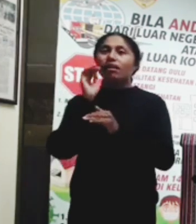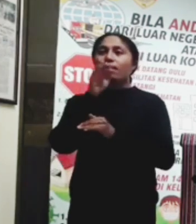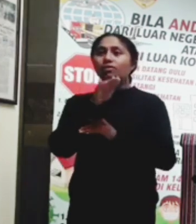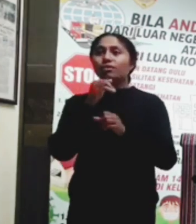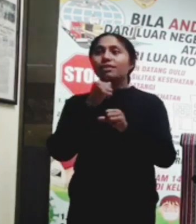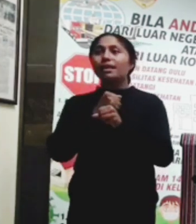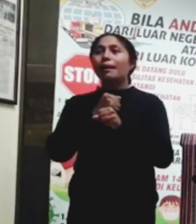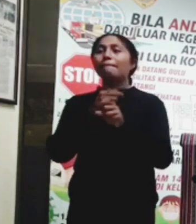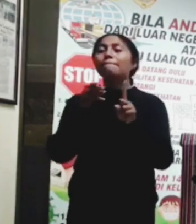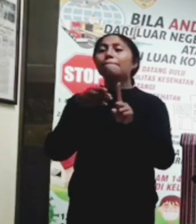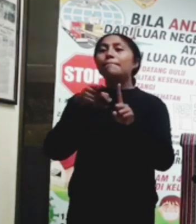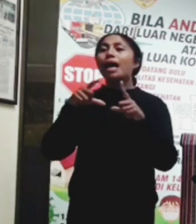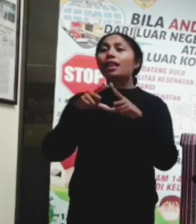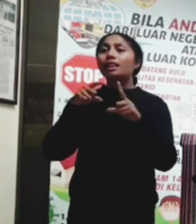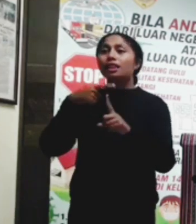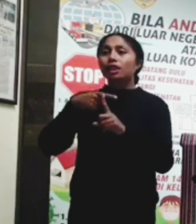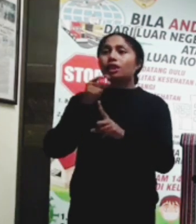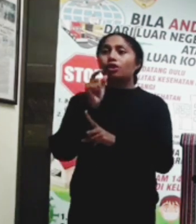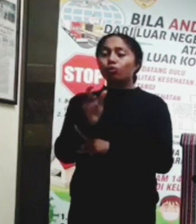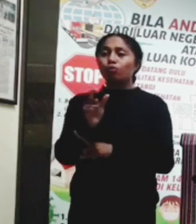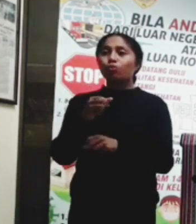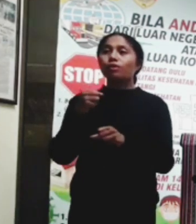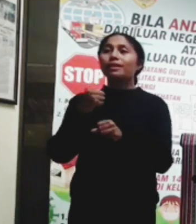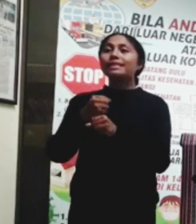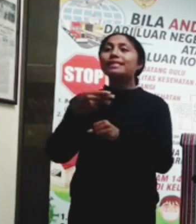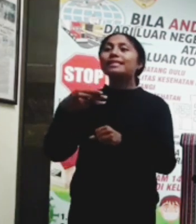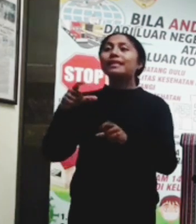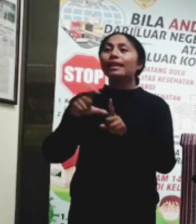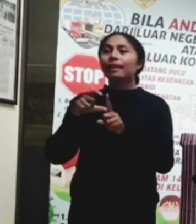dan meneruskan perjalanan ke